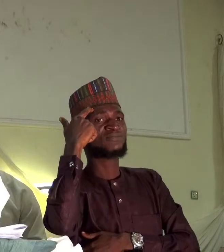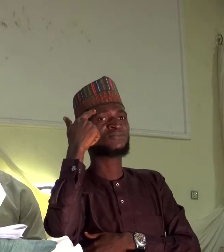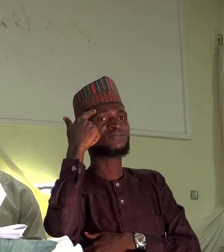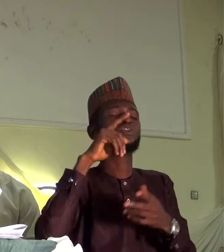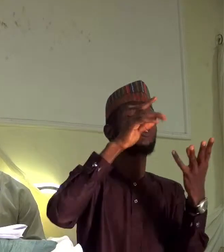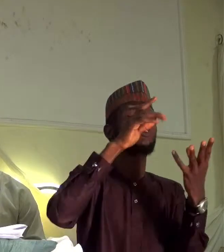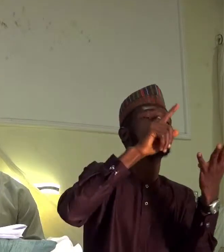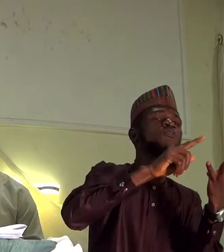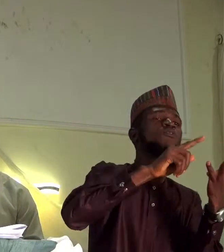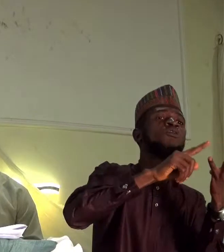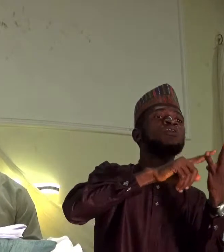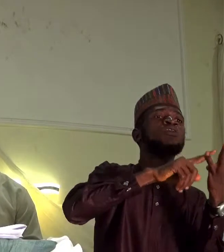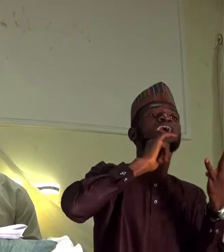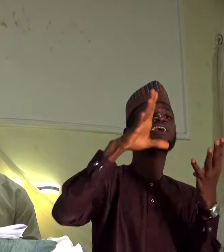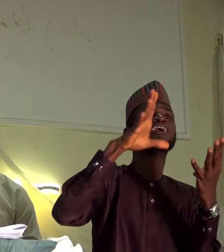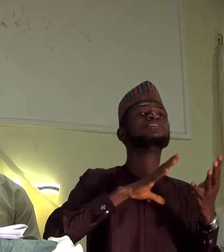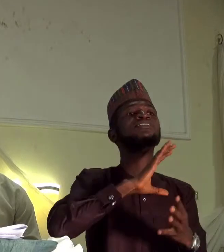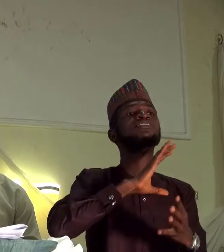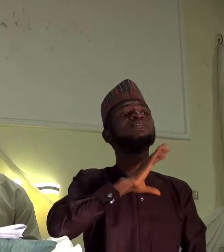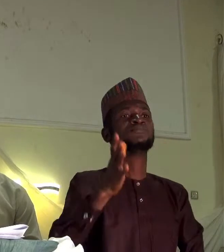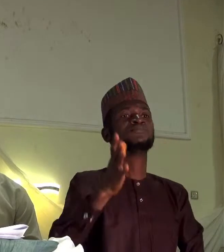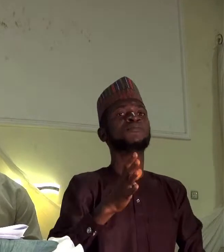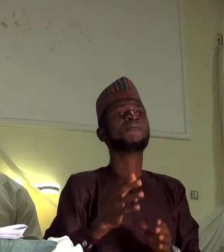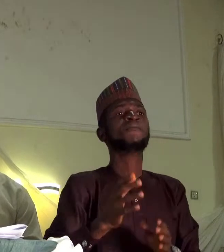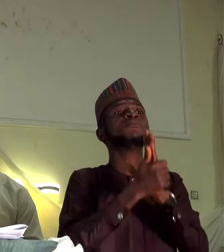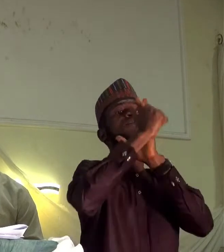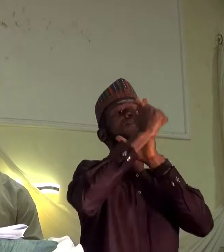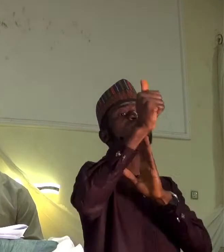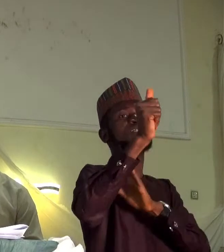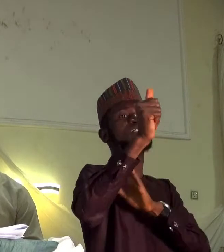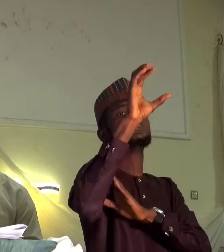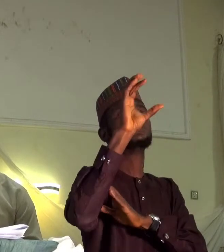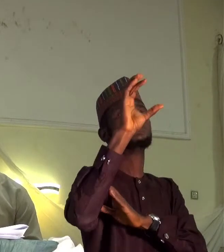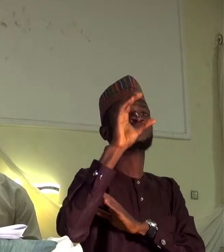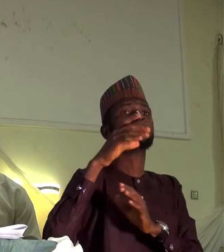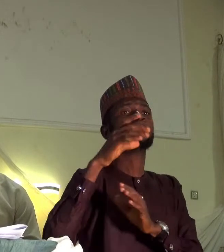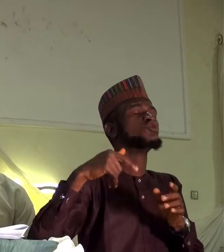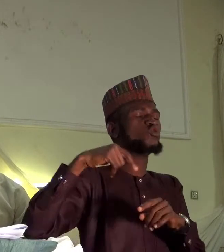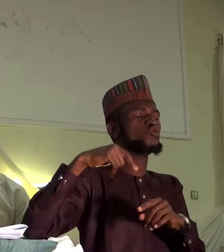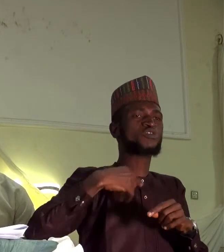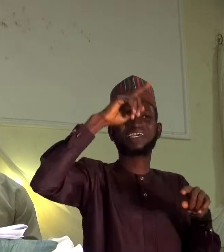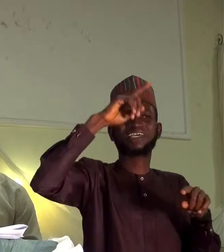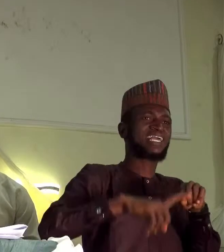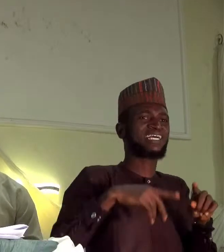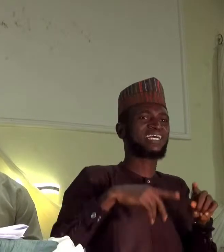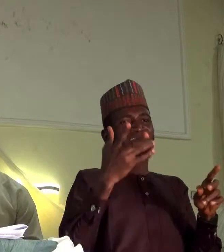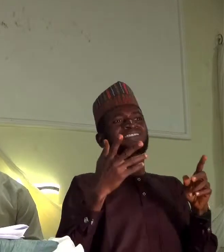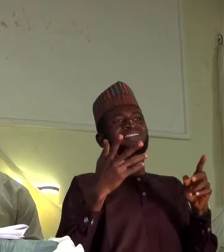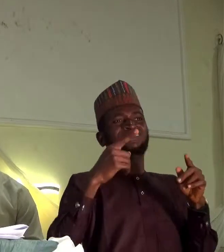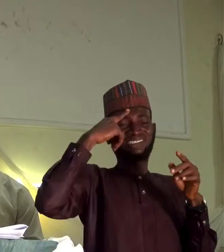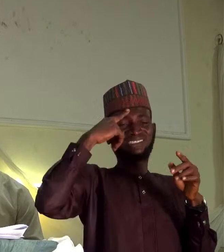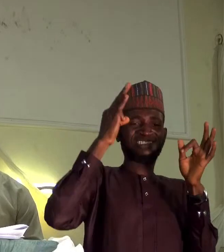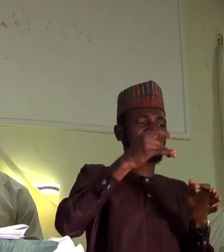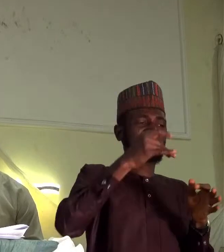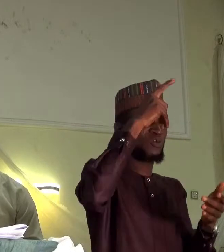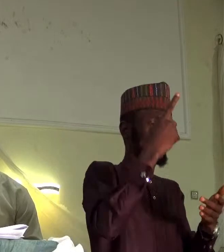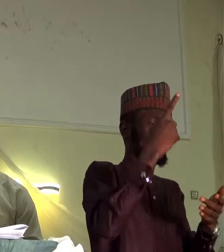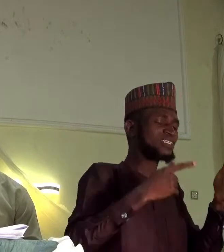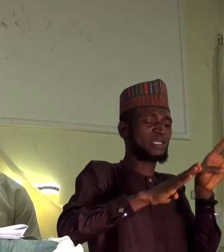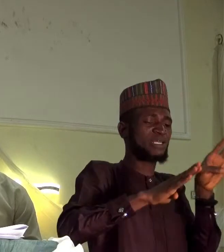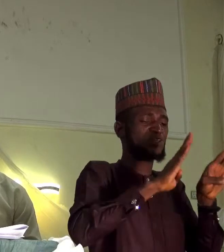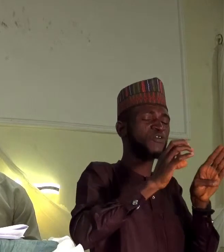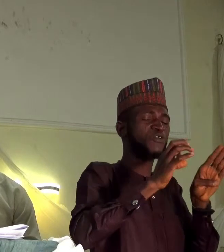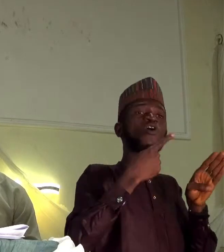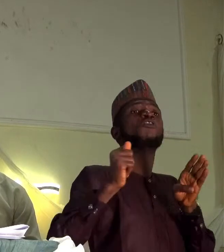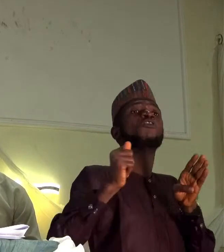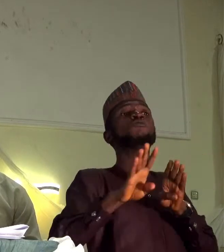predictability. Ìjọba tẹ ẹ̀yà kéèyàn lè predict ìjọba. Ìjọba tiwa lónìí ò ṣe predict. Torí pé tó lówó bá ṣe nǹkan kankan tó bá mú